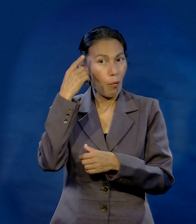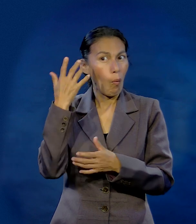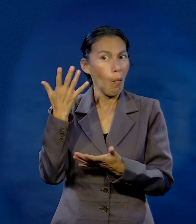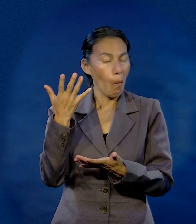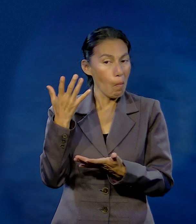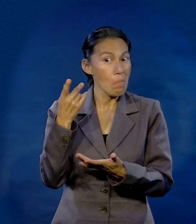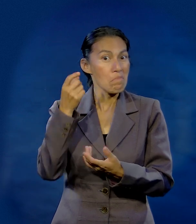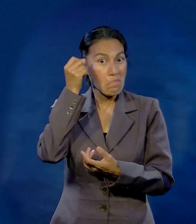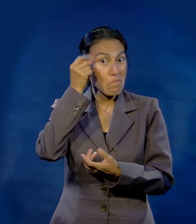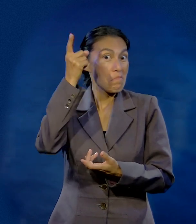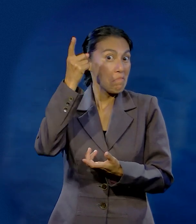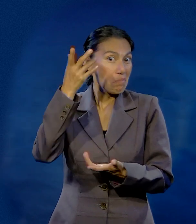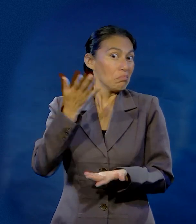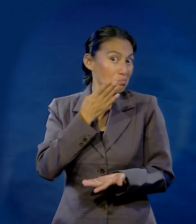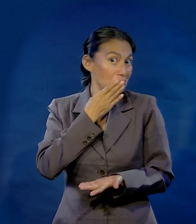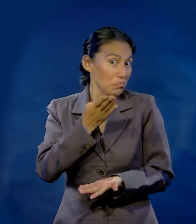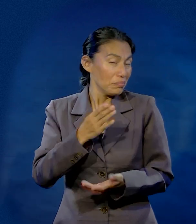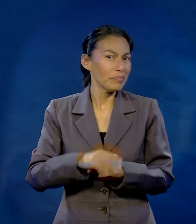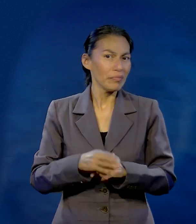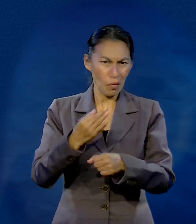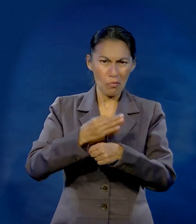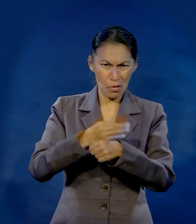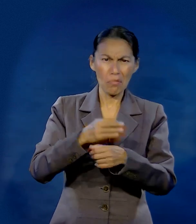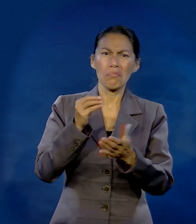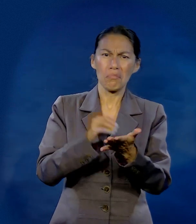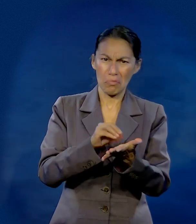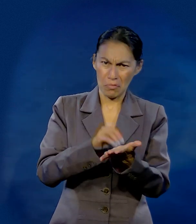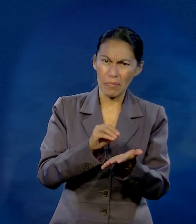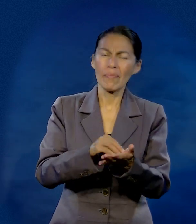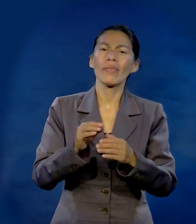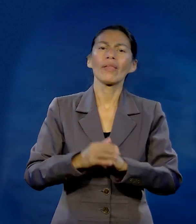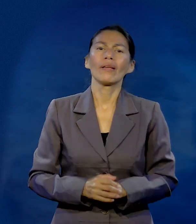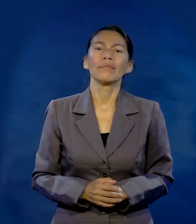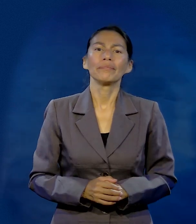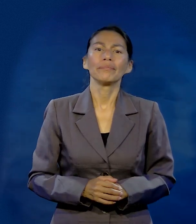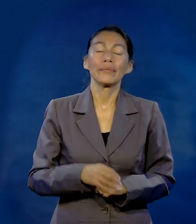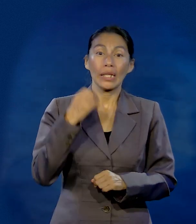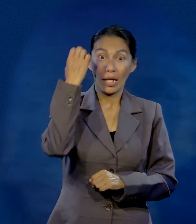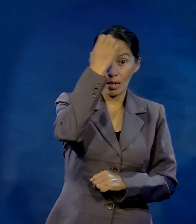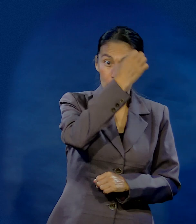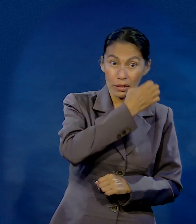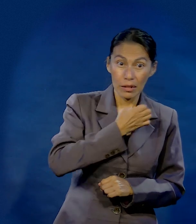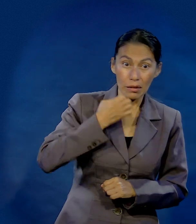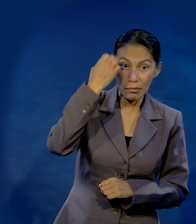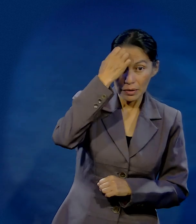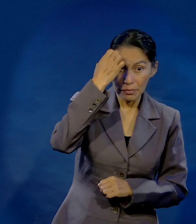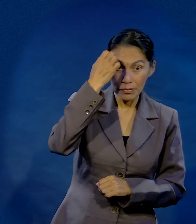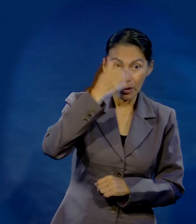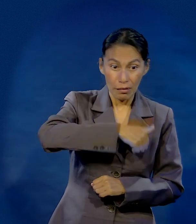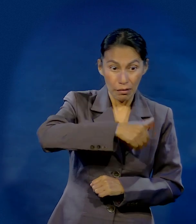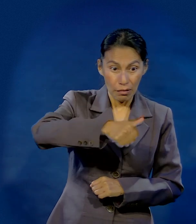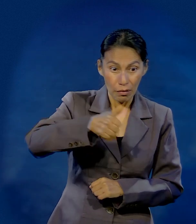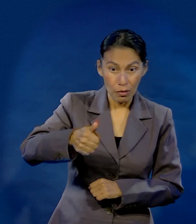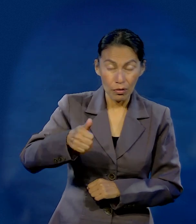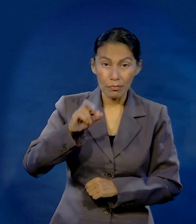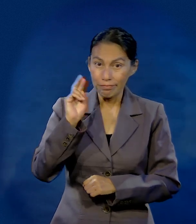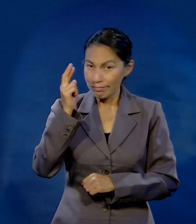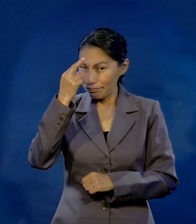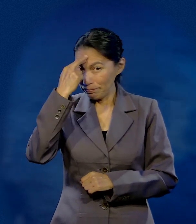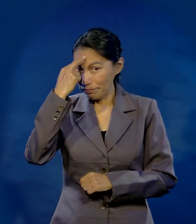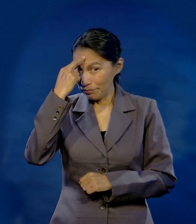aunque ese día me enojó hoy veo para atrás y digo qué creativo Era ese hombre y lo sigue siendo